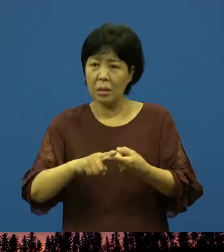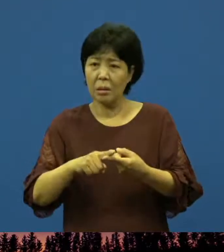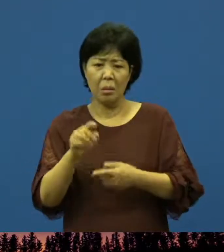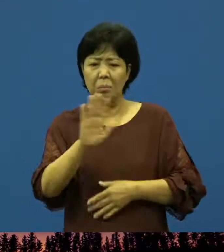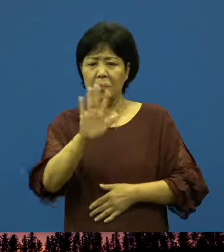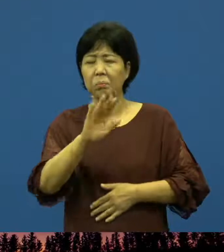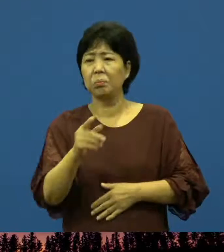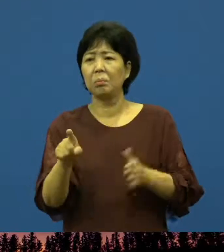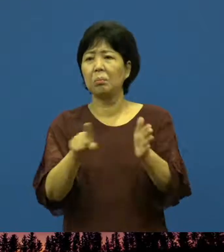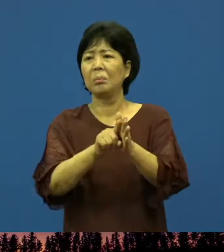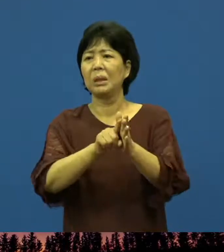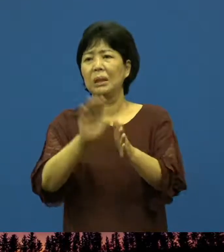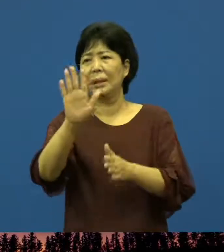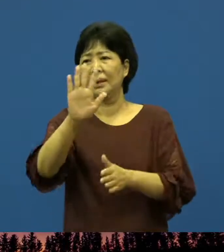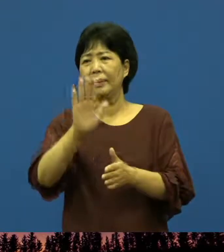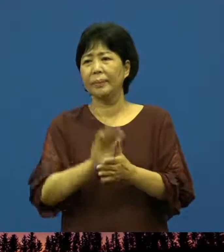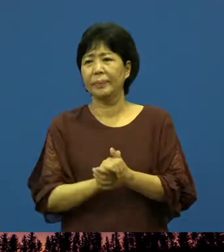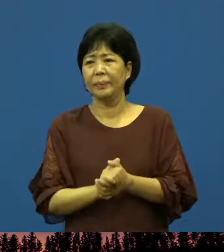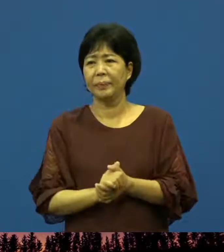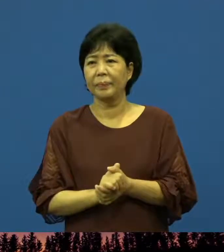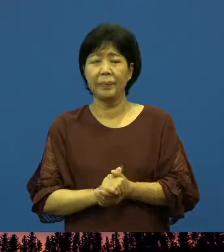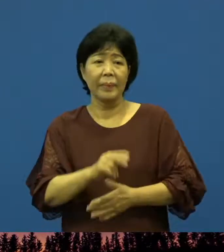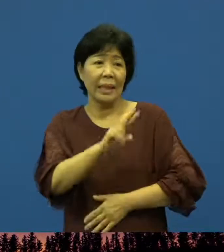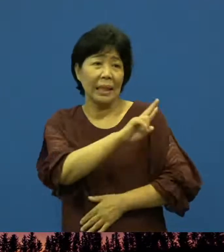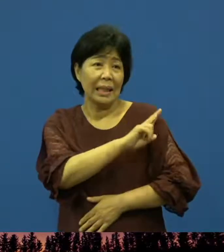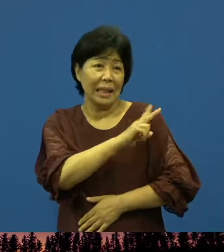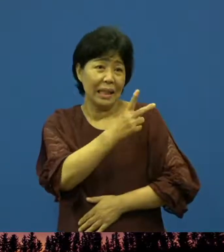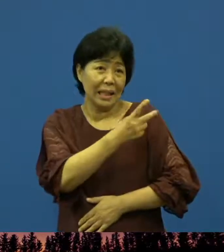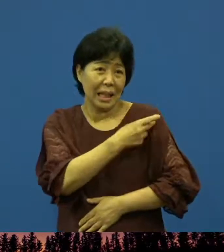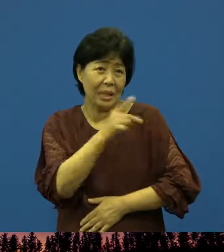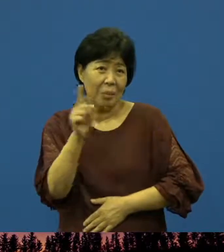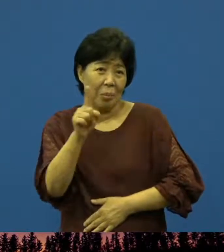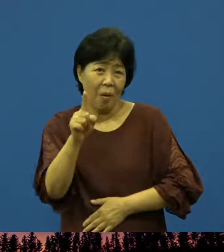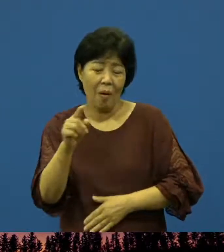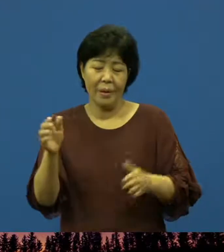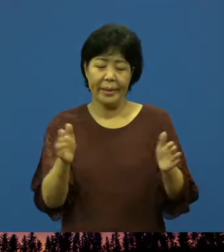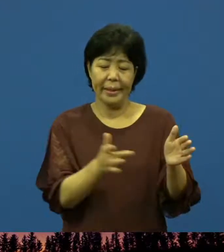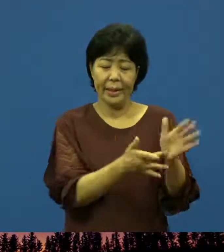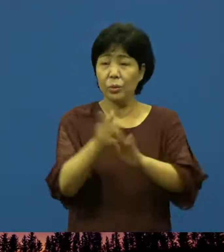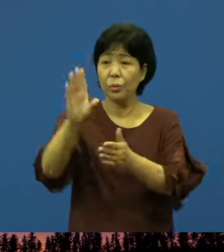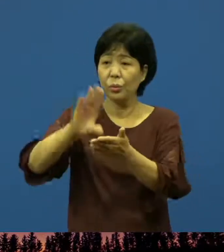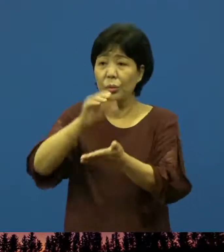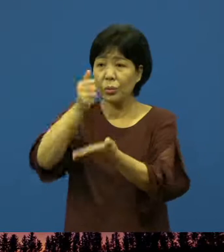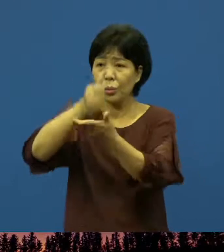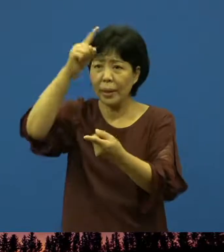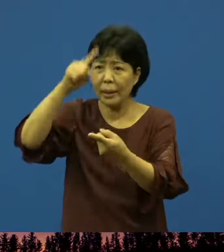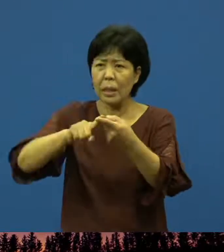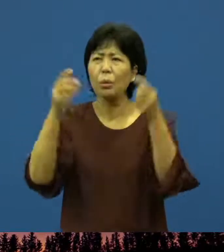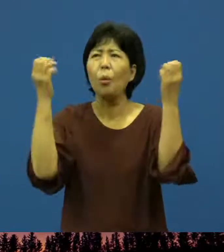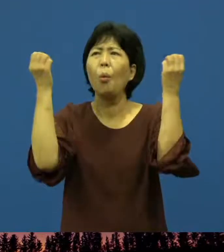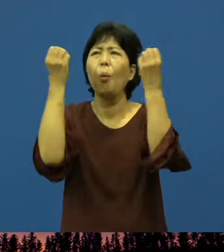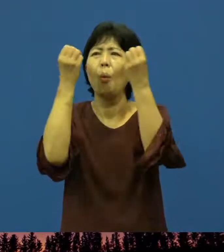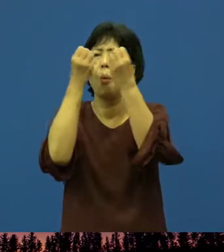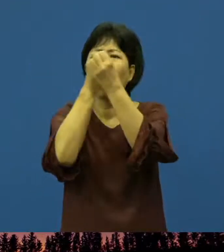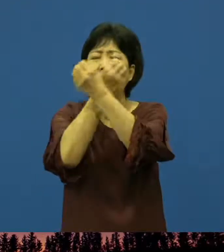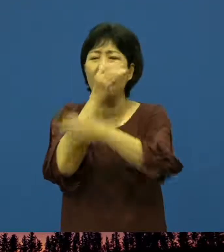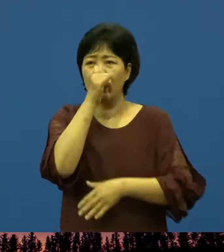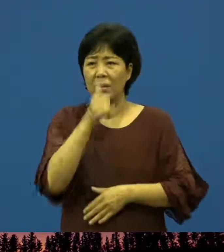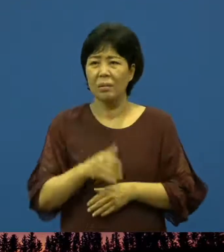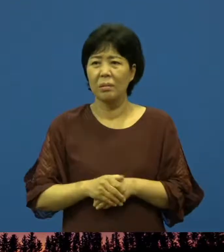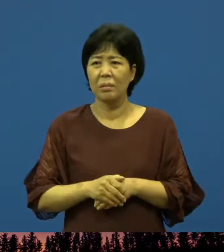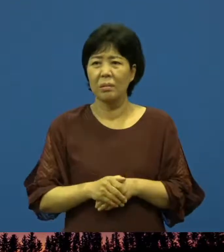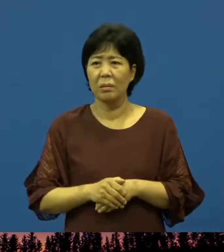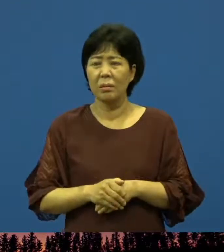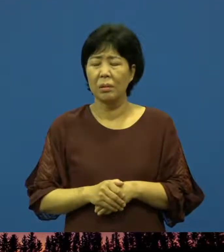이단은 항상 여러분 예수 그리스도에 대한 오해로부터 출발이 됩니다. 그러니까 항상 기준은 예수 그리스도입니다.